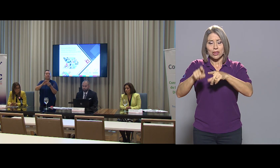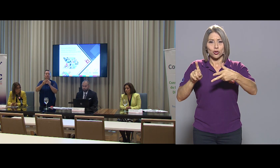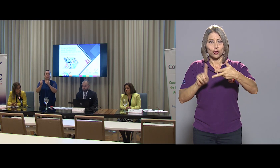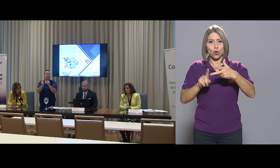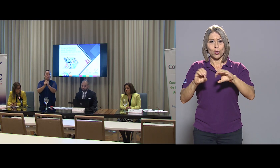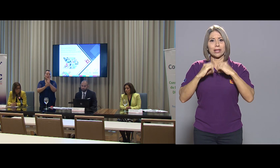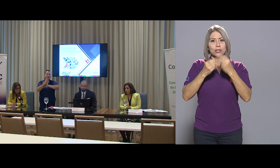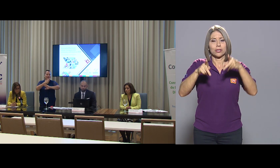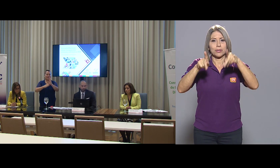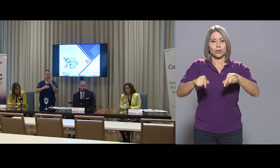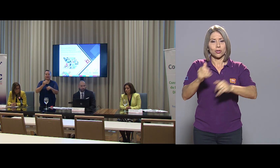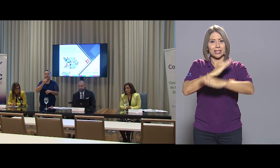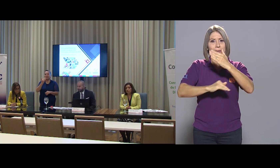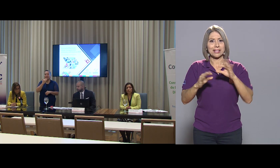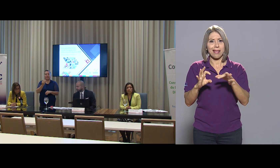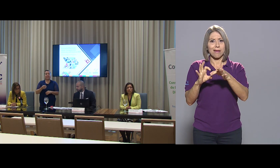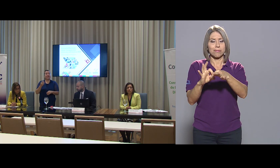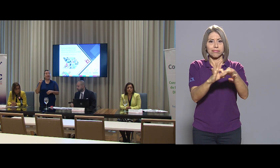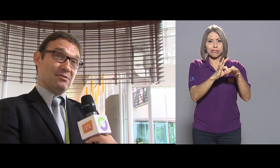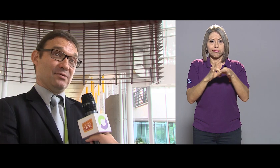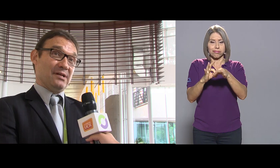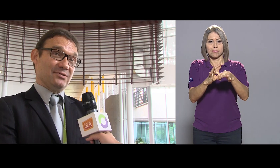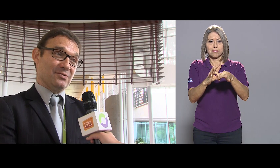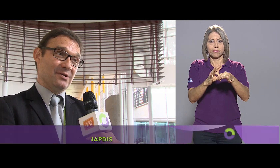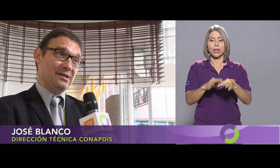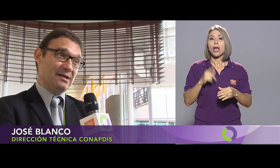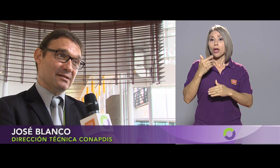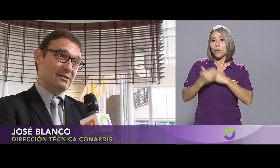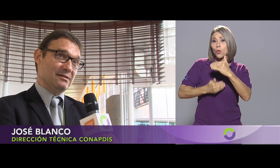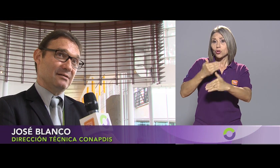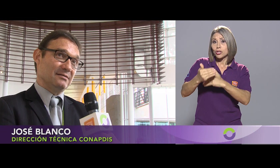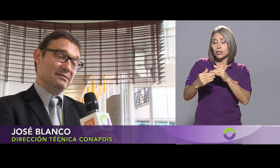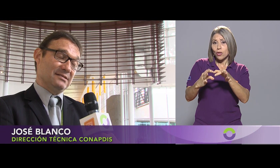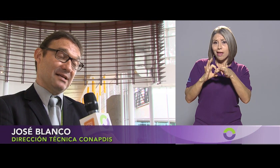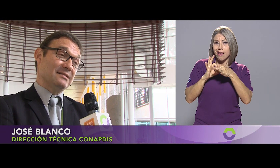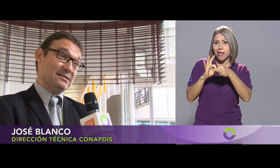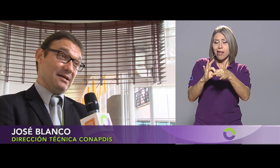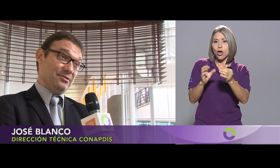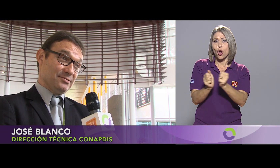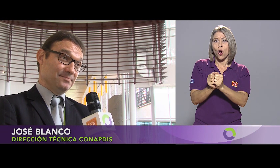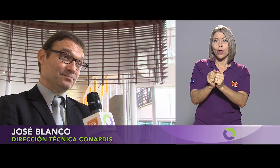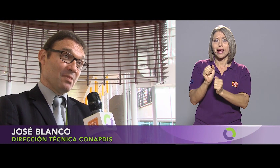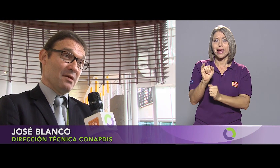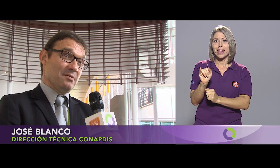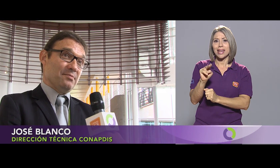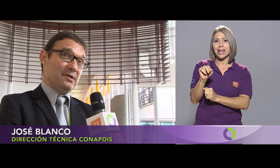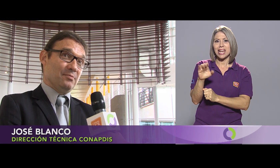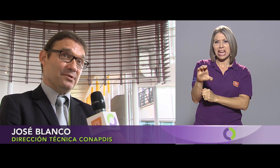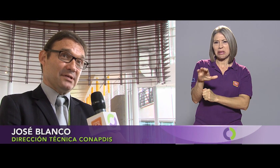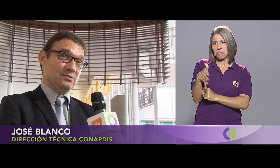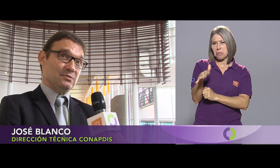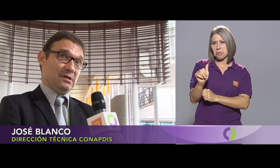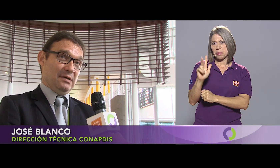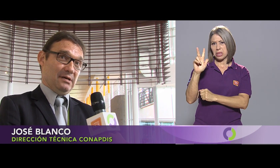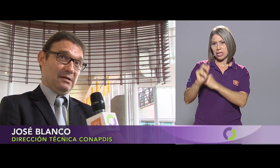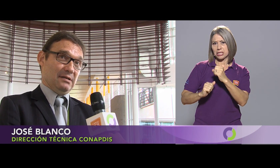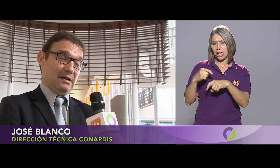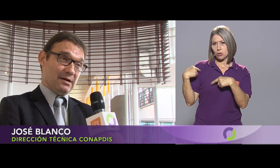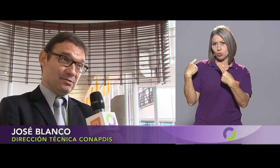de personas con discapacidad. Ha sido un proceso de coordinación con el INEC de cerca de 3 años. ¿Verdad? Un